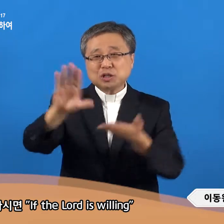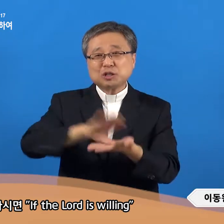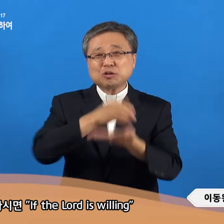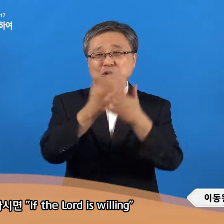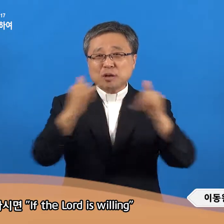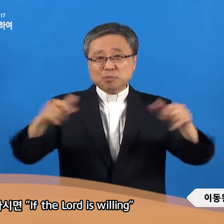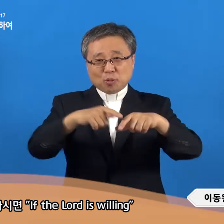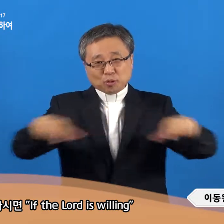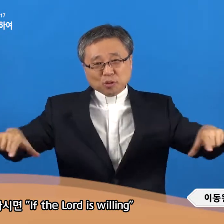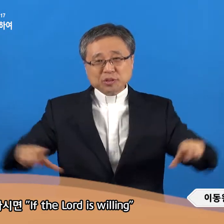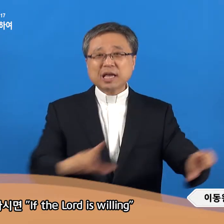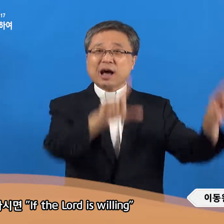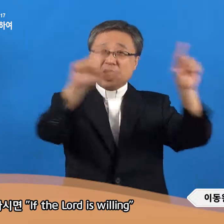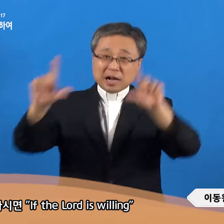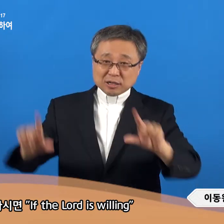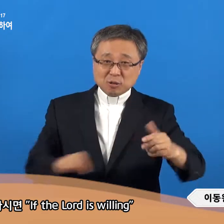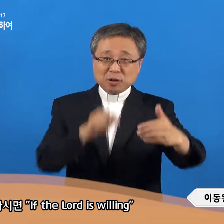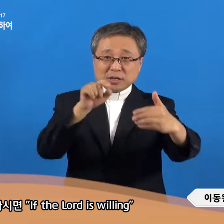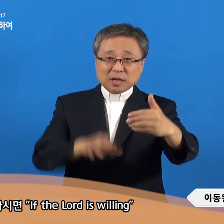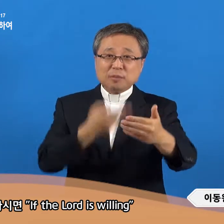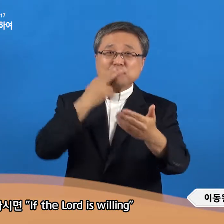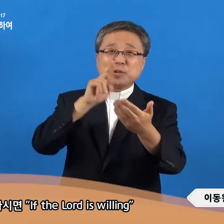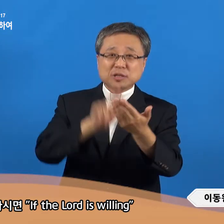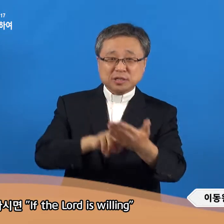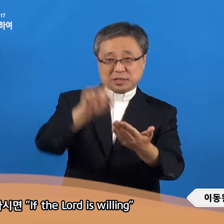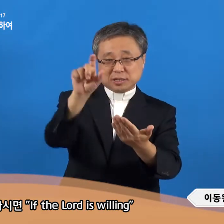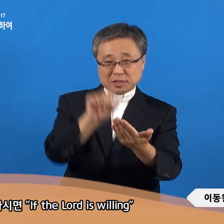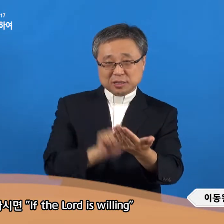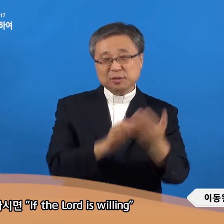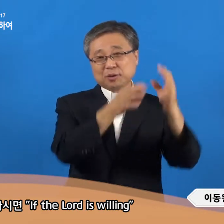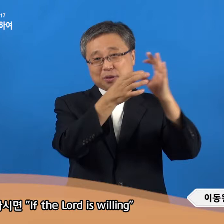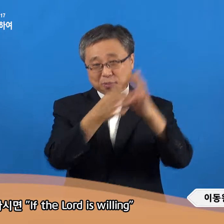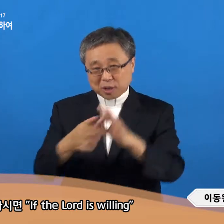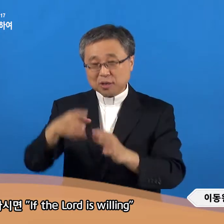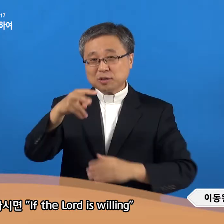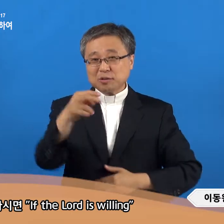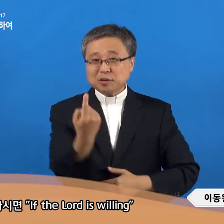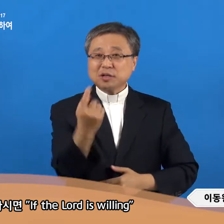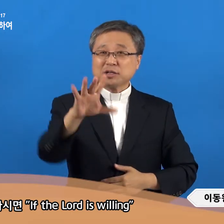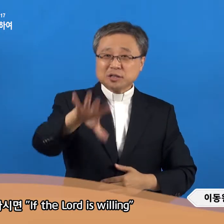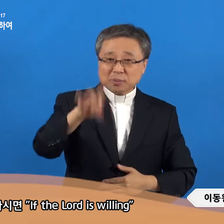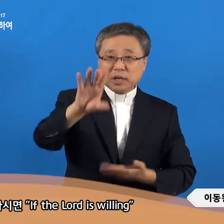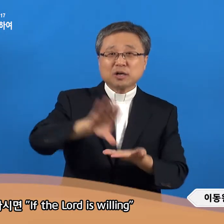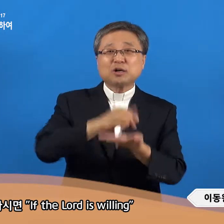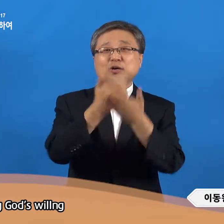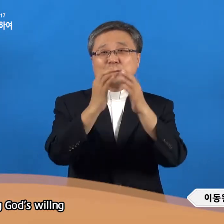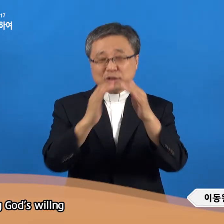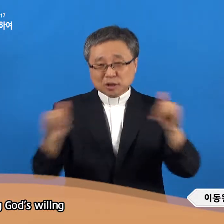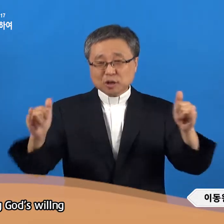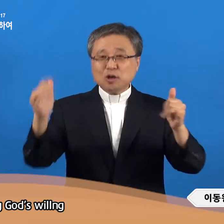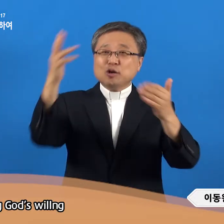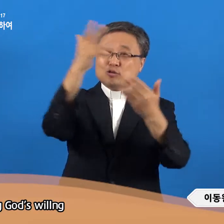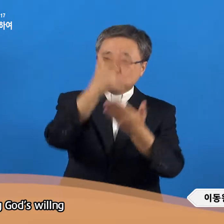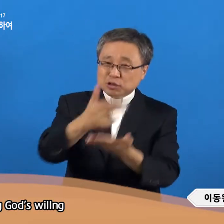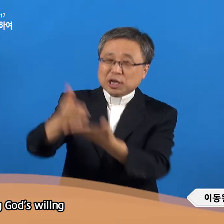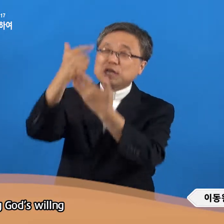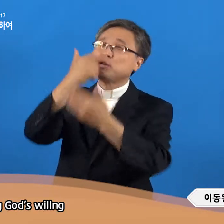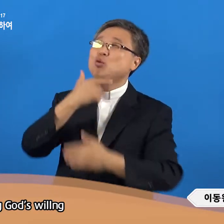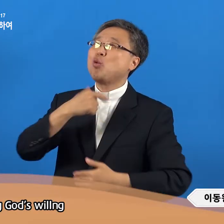속에서도 혹은 편지를 쓰면서도 이 단어를 서구의 그리스도인들이 많이 씁니다. Lord willing, God